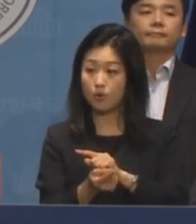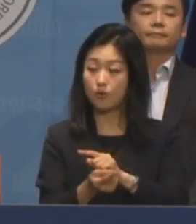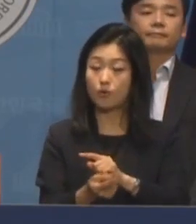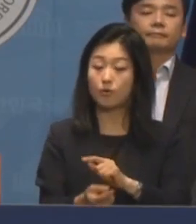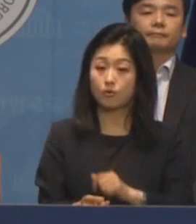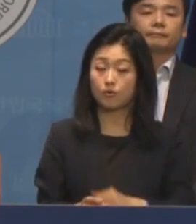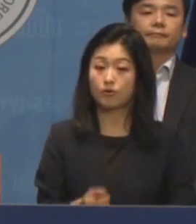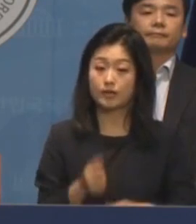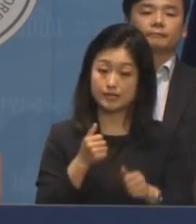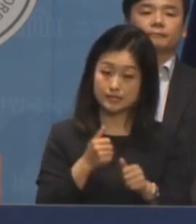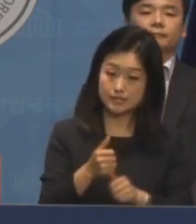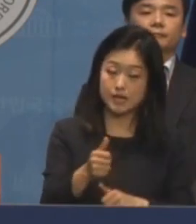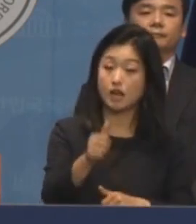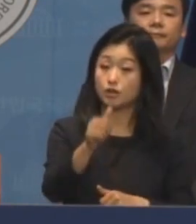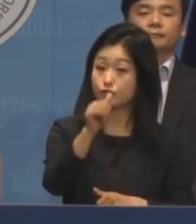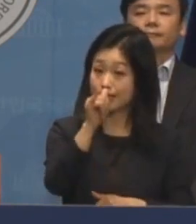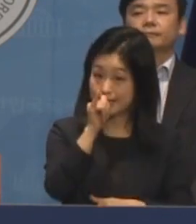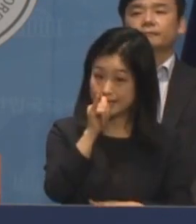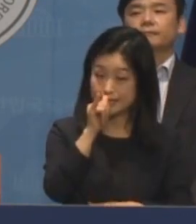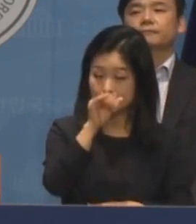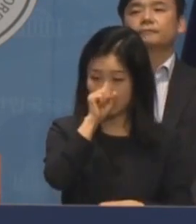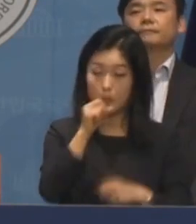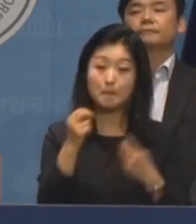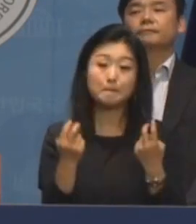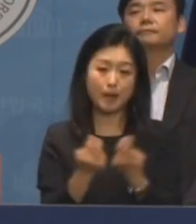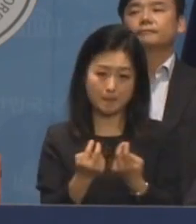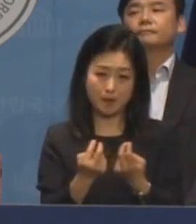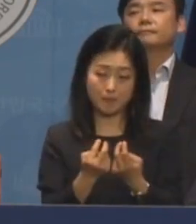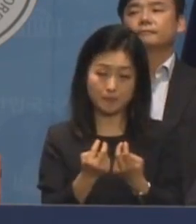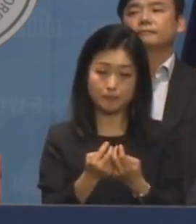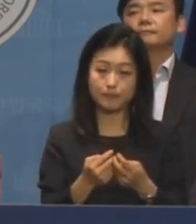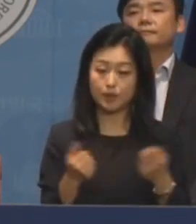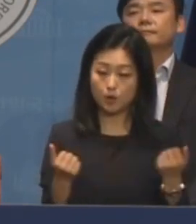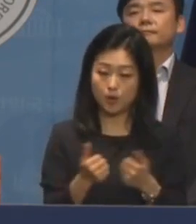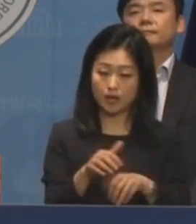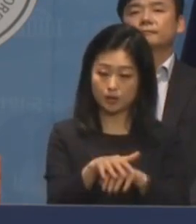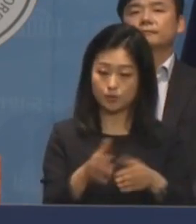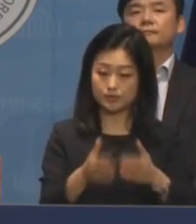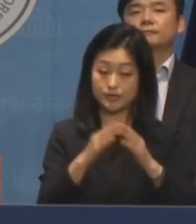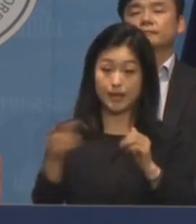승리할 수 있는 유일한 방책일 것이라고 생각합니다.